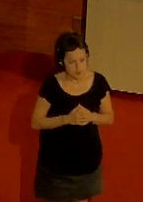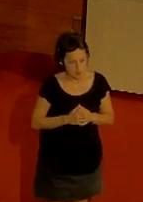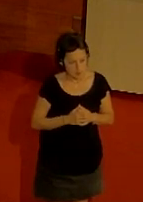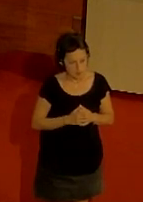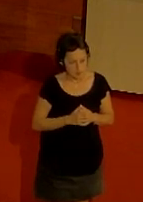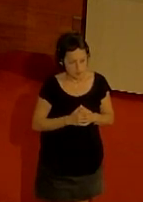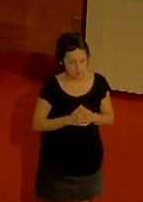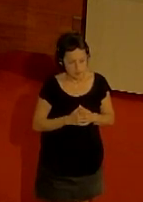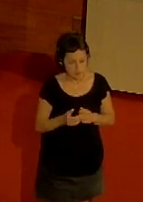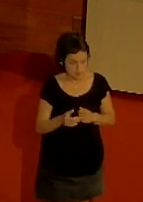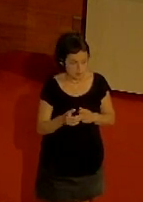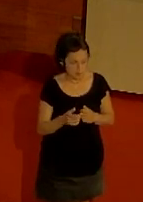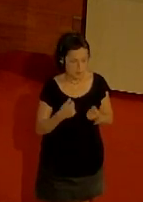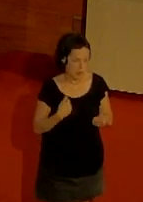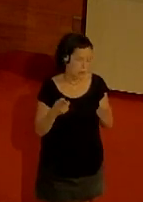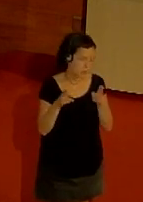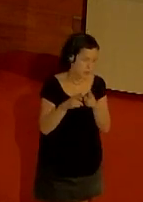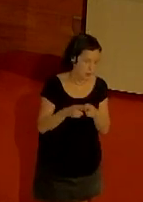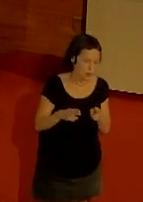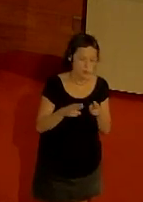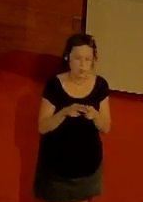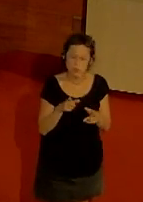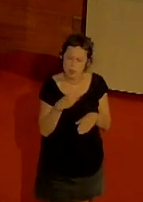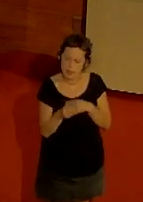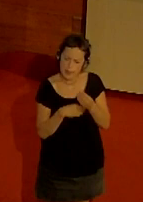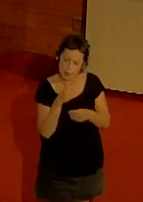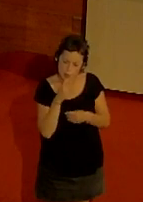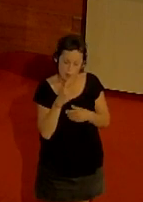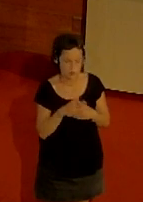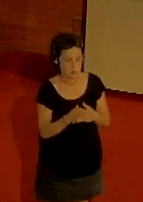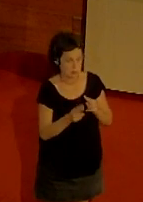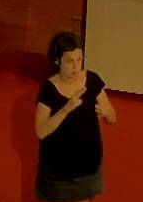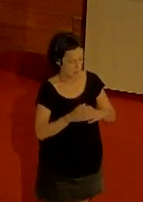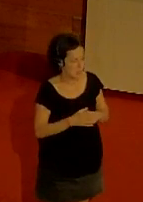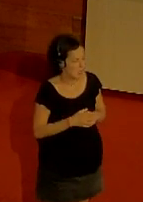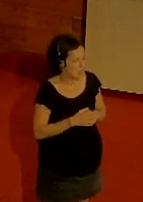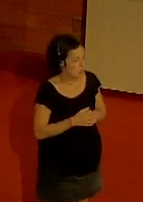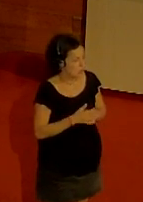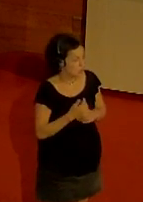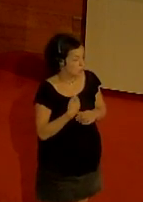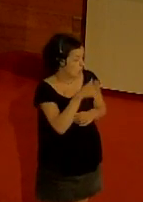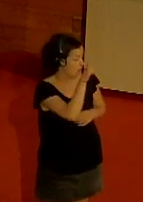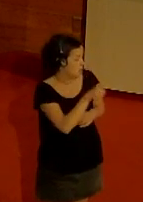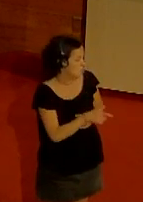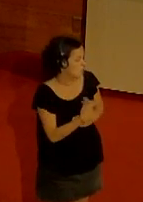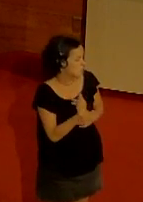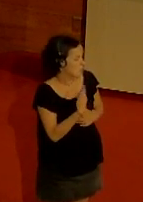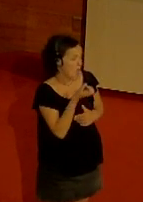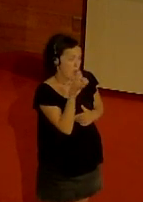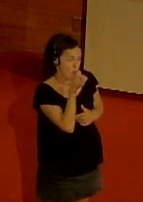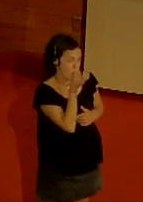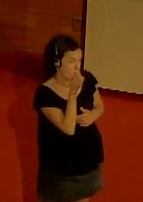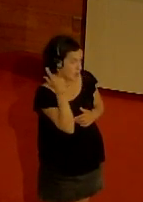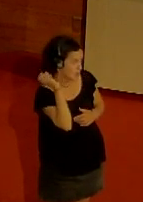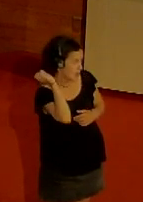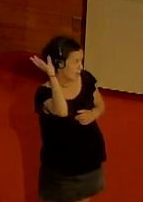y me dice, bueno, le iba preguntando, ¿no? Bueno, ¿y cómo haces? Dice, bueno, pues a la gente, por ejemplo, pues le pinto flores detrás con el